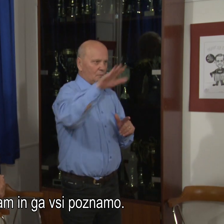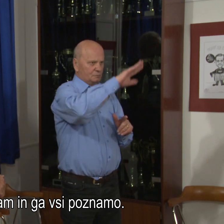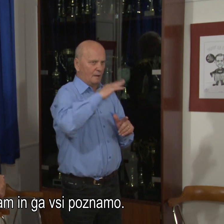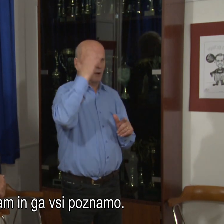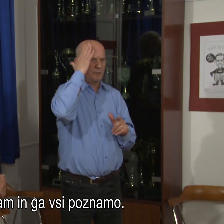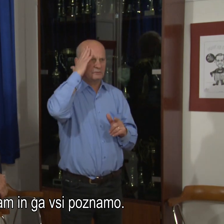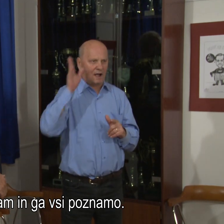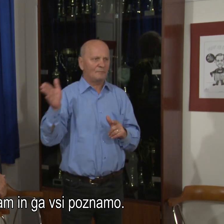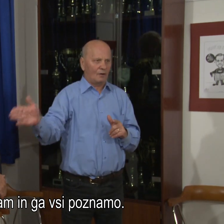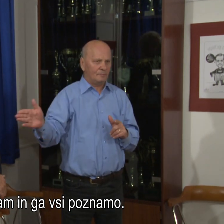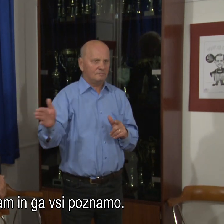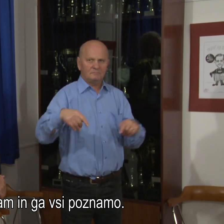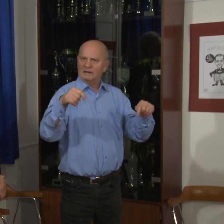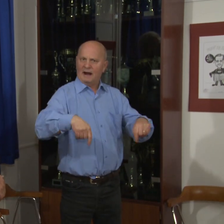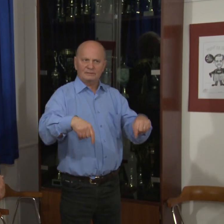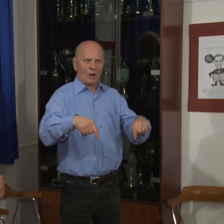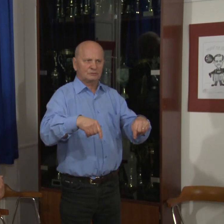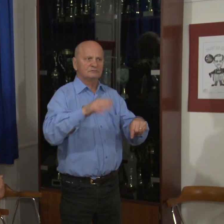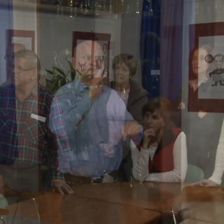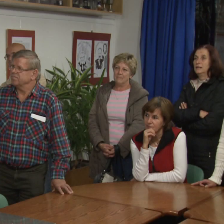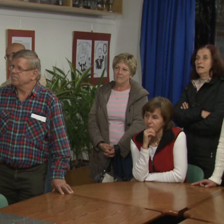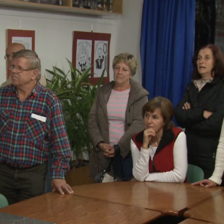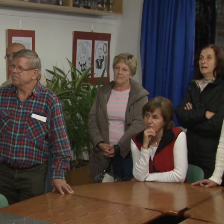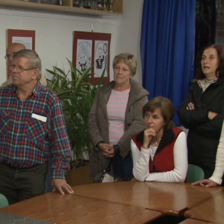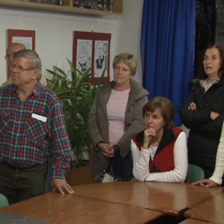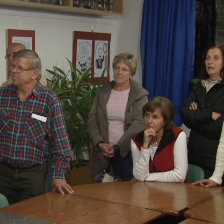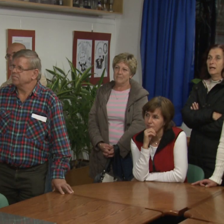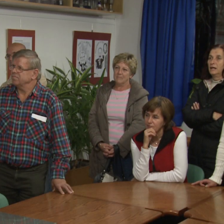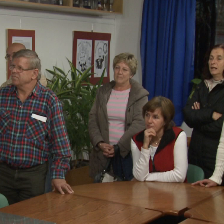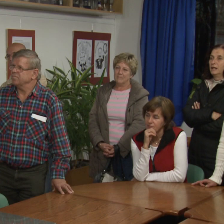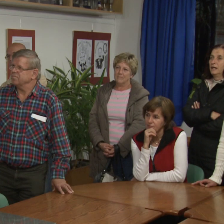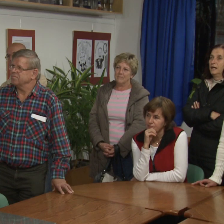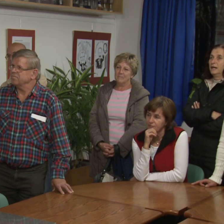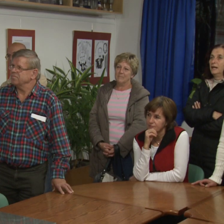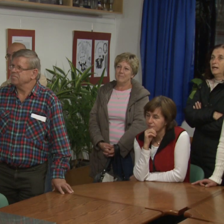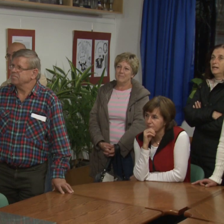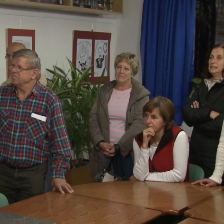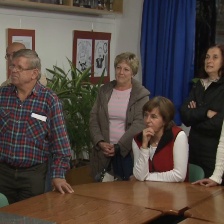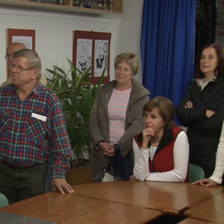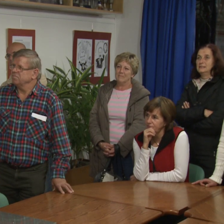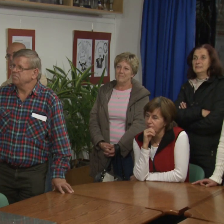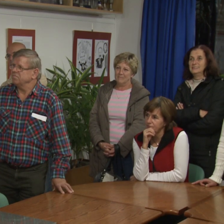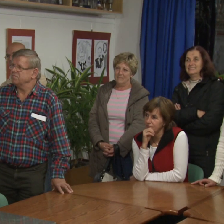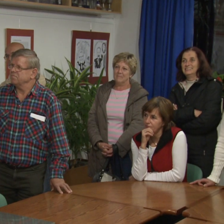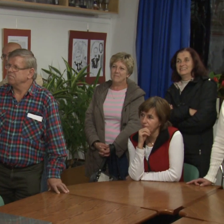Darka Šarca, ki ga vsi poznamo. Vem, da ne bom predsednik, ali da me vidijo ljudje, kdo sem, ne?